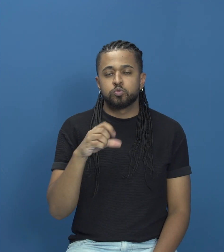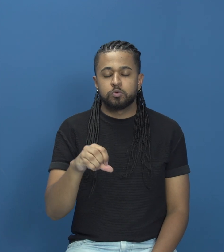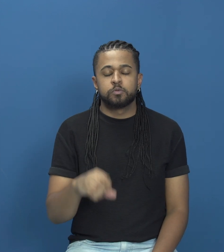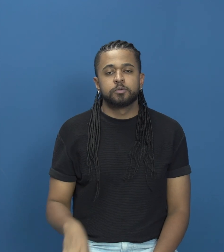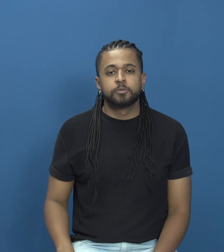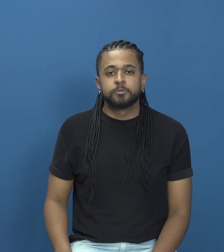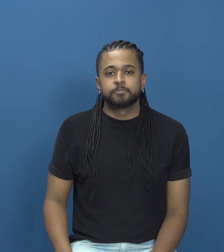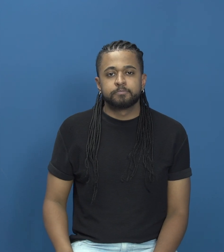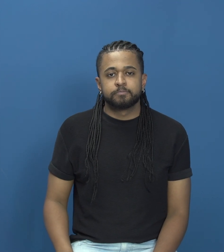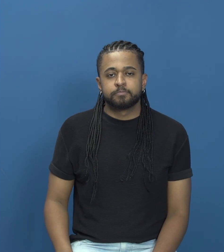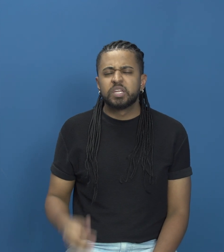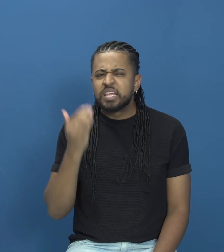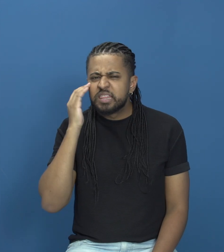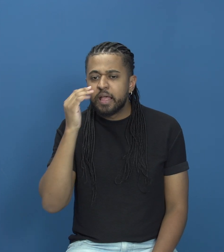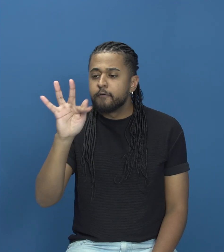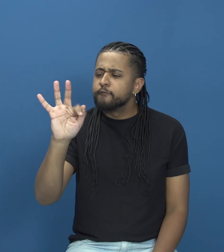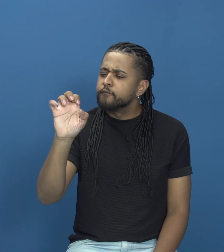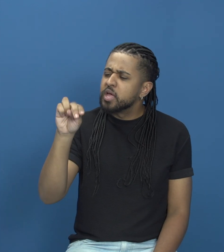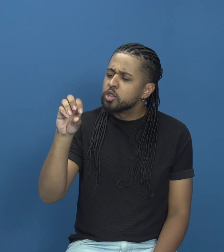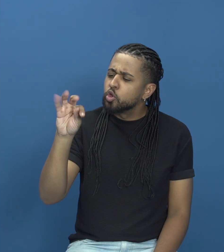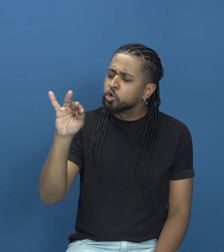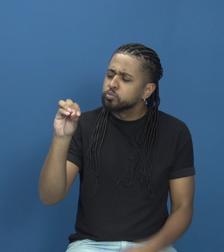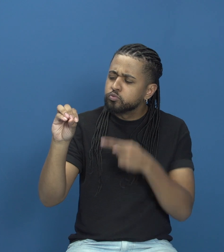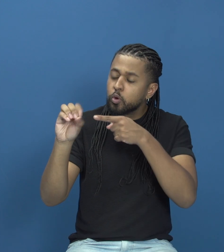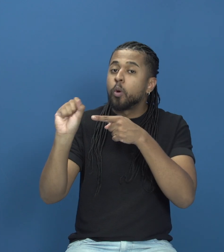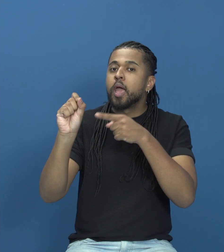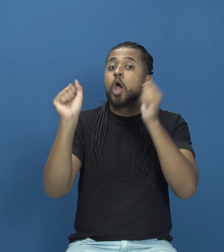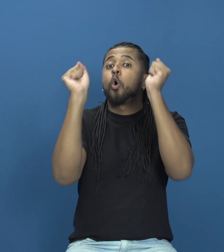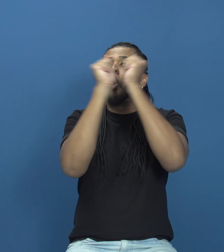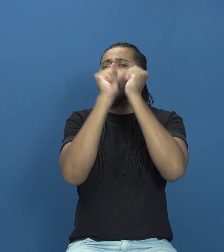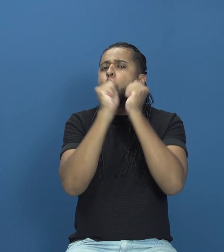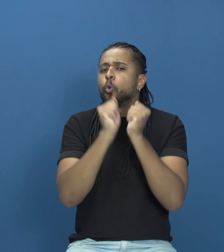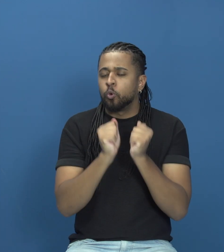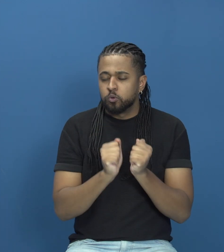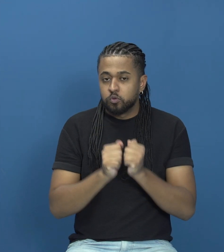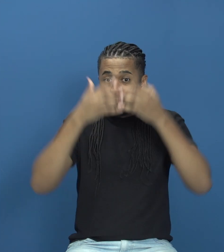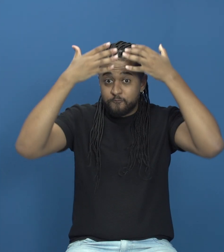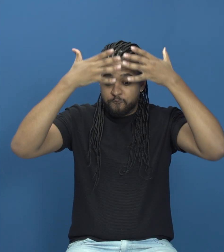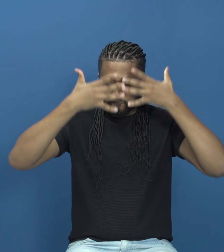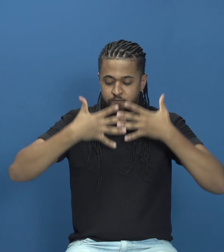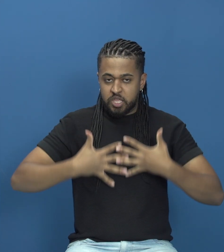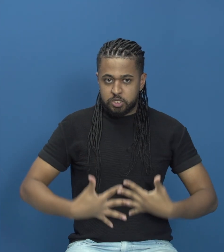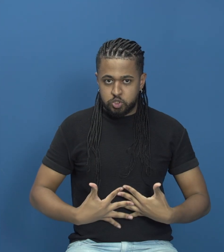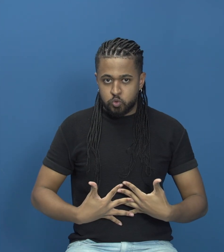11.12.9. Entende-se por fenótipo o conjunto de características físicas do